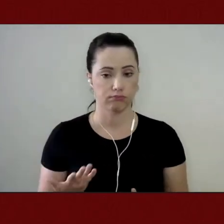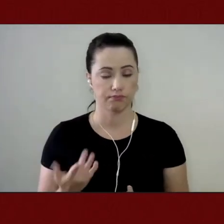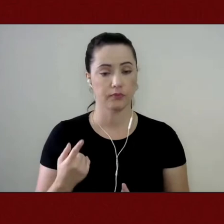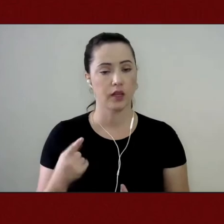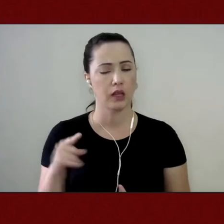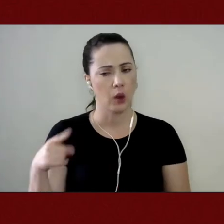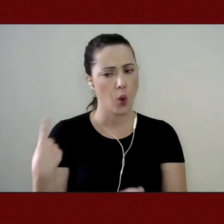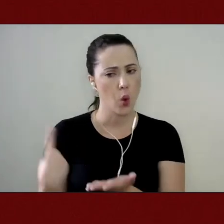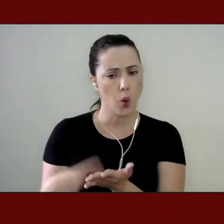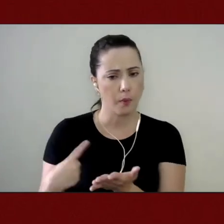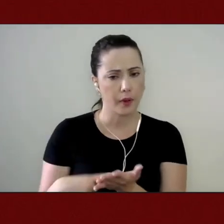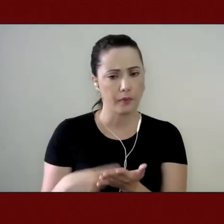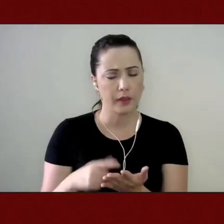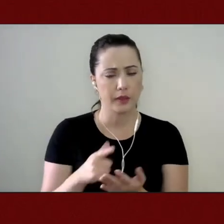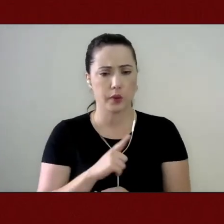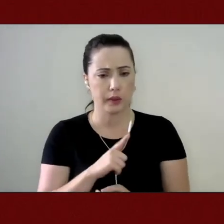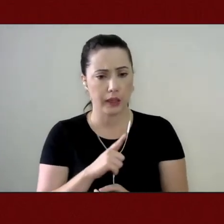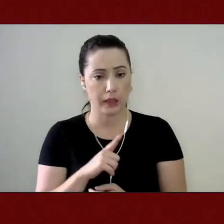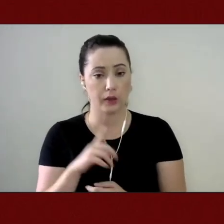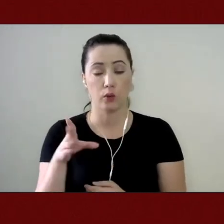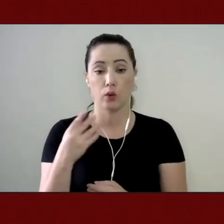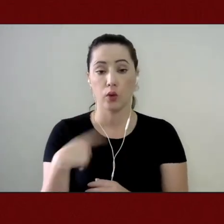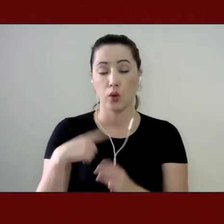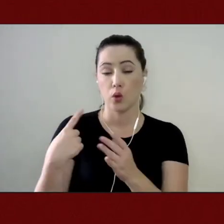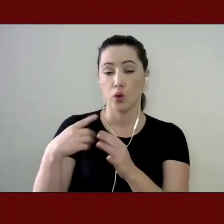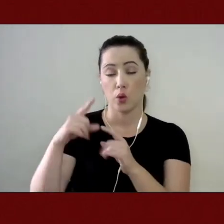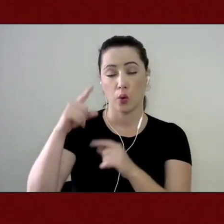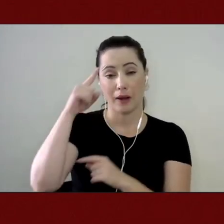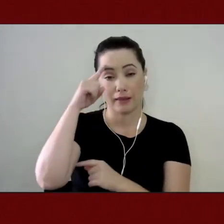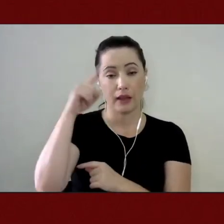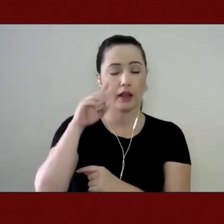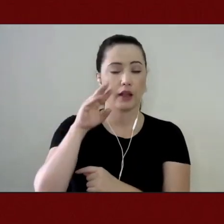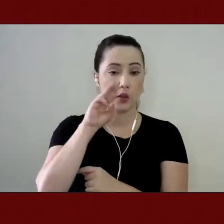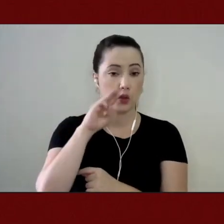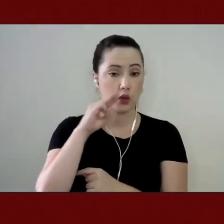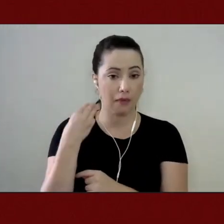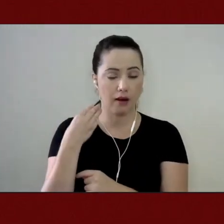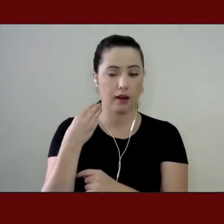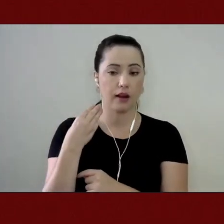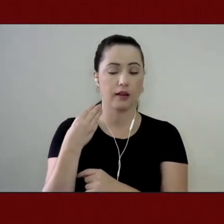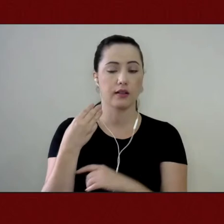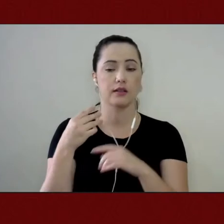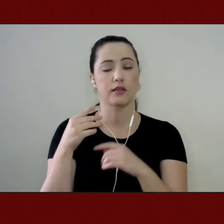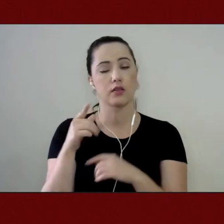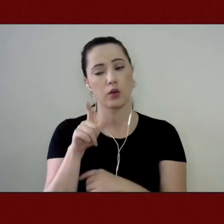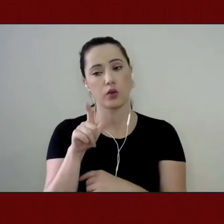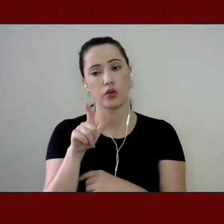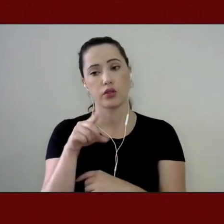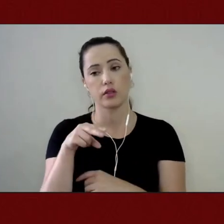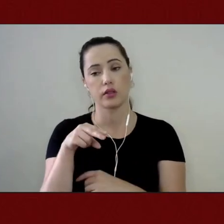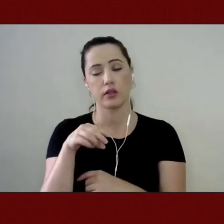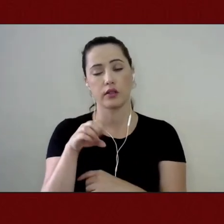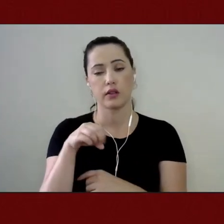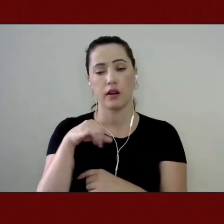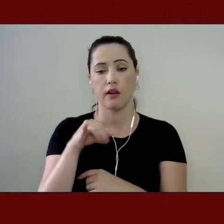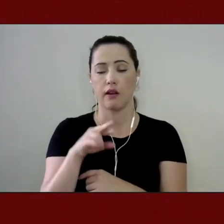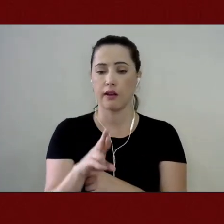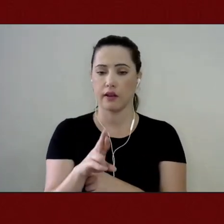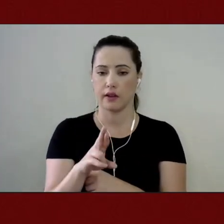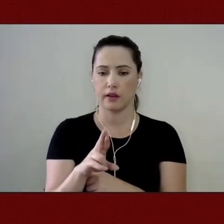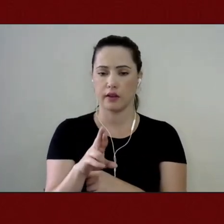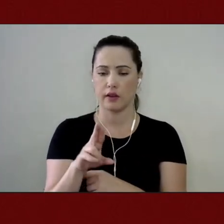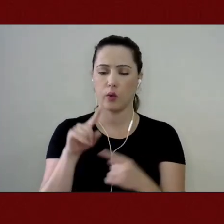ortodoxia marxista-leninista, visando também a garantir ou tranquilizar os ambientes mais conservadores do